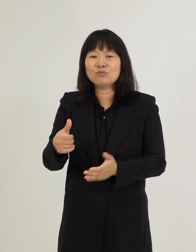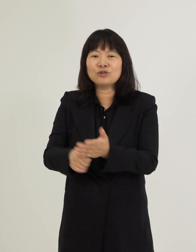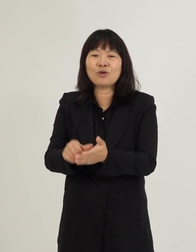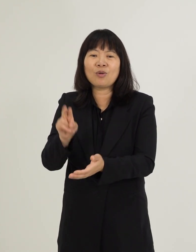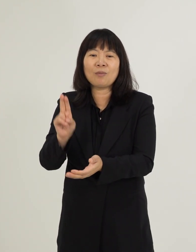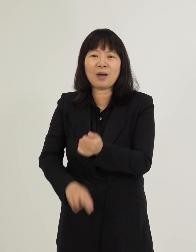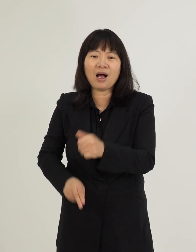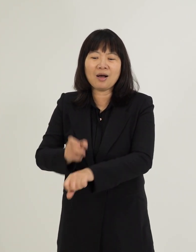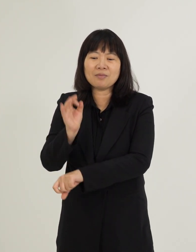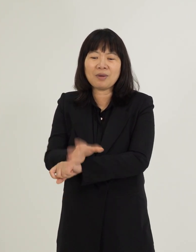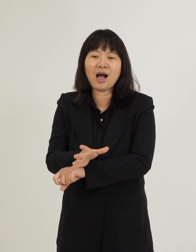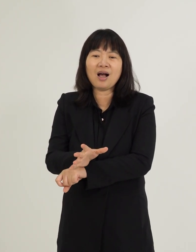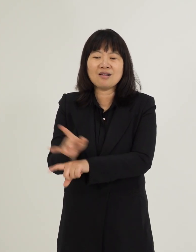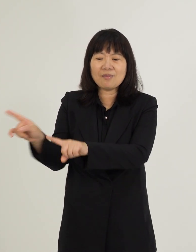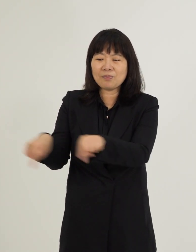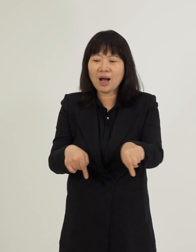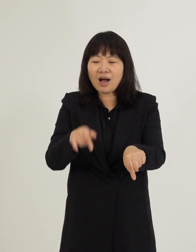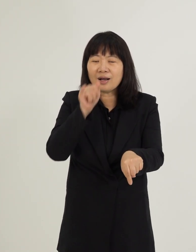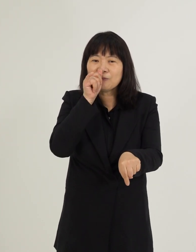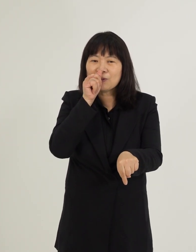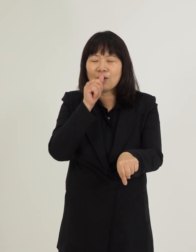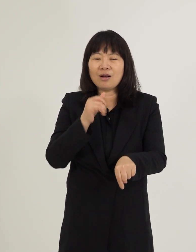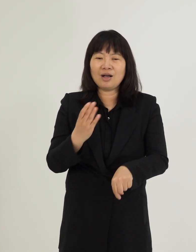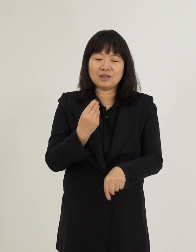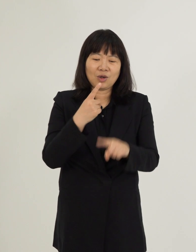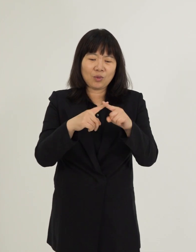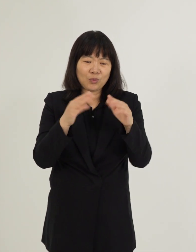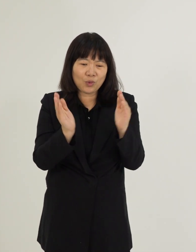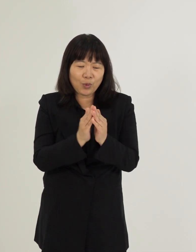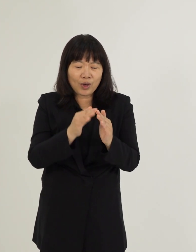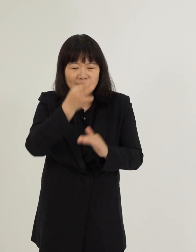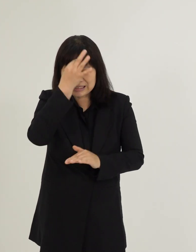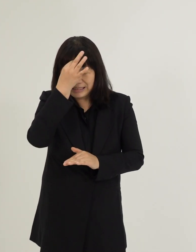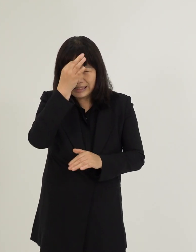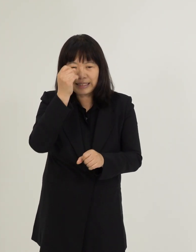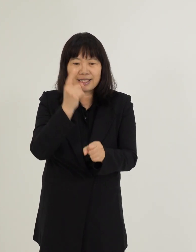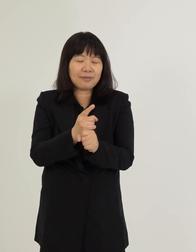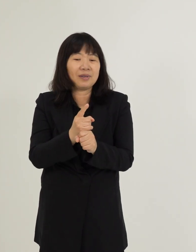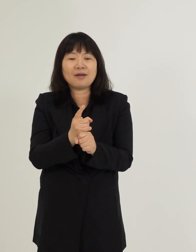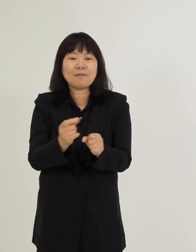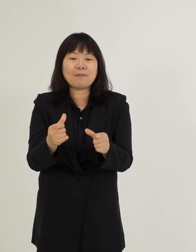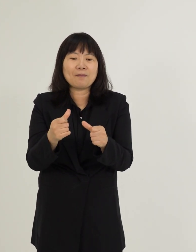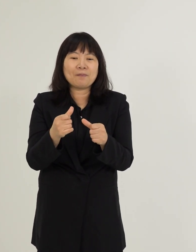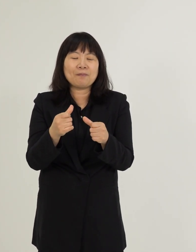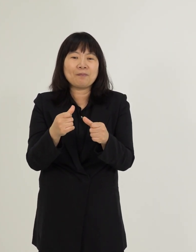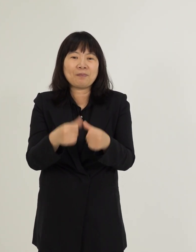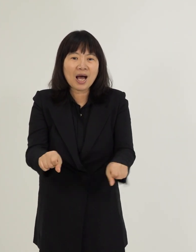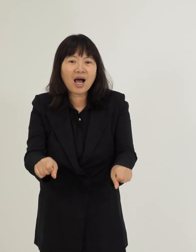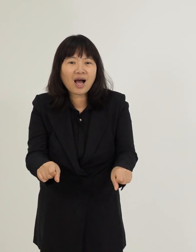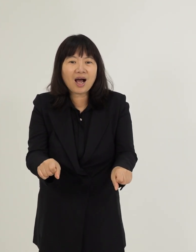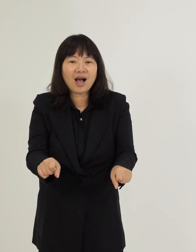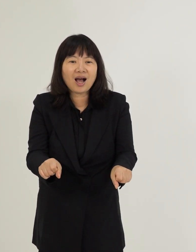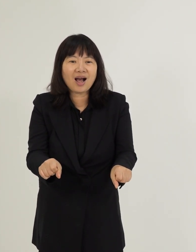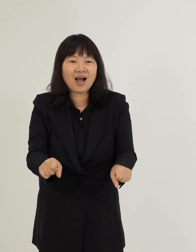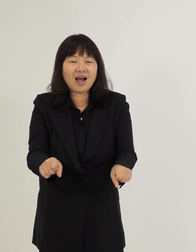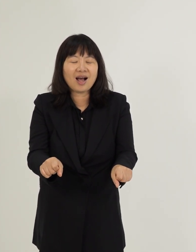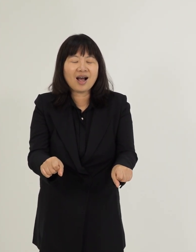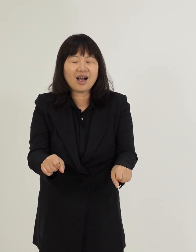있고 성전의 기능을 이미 상실하고 있었다는 것이 눈에 들어오신 거예요.